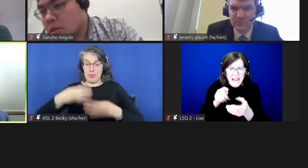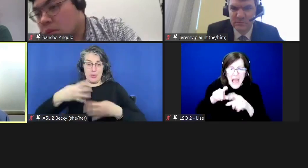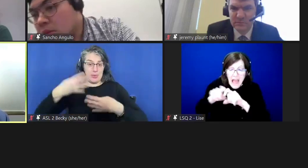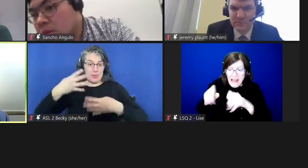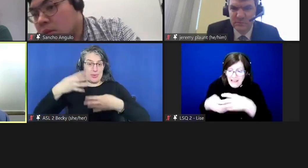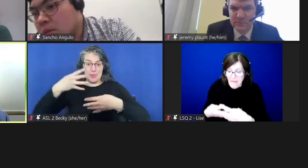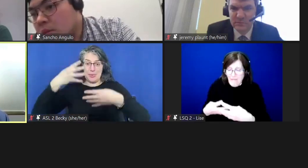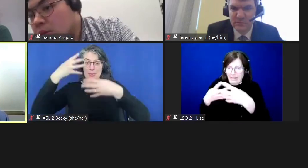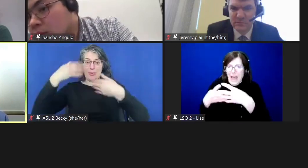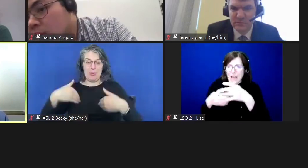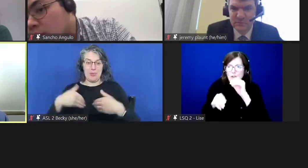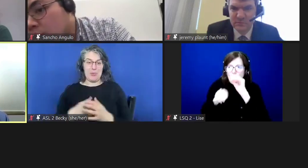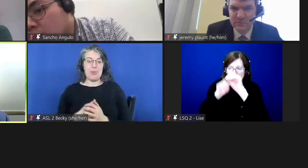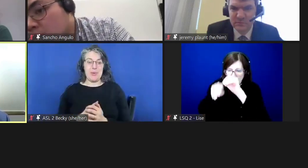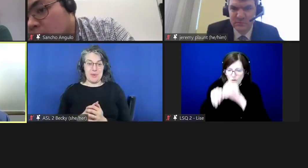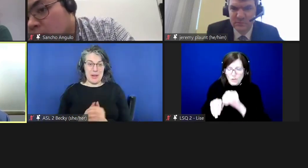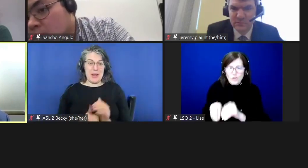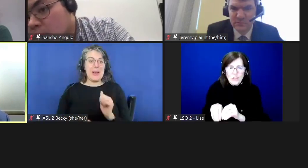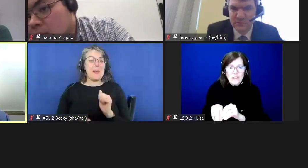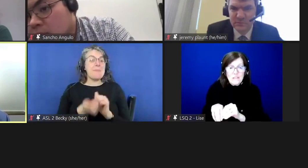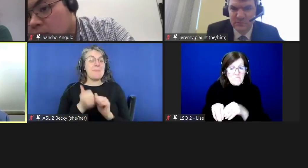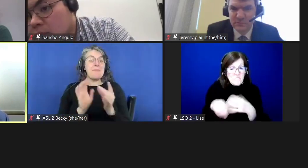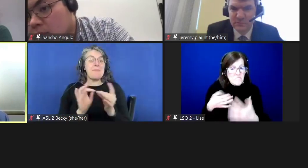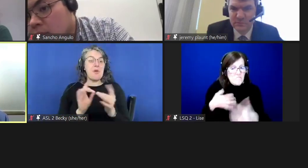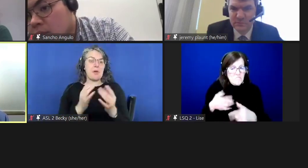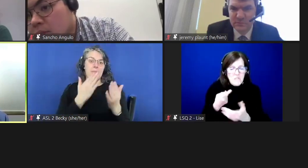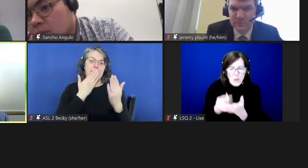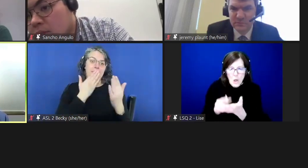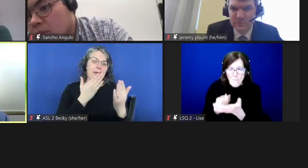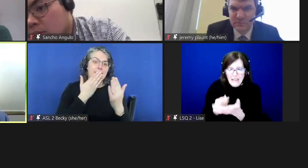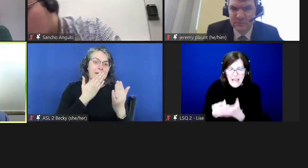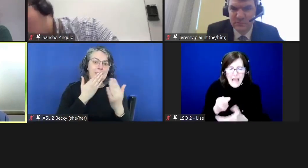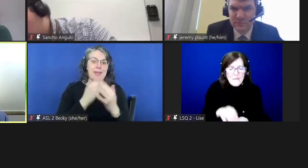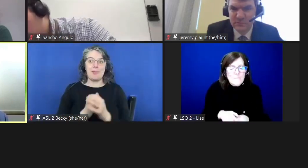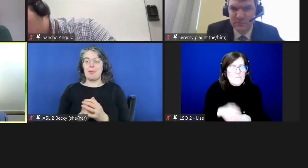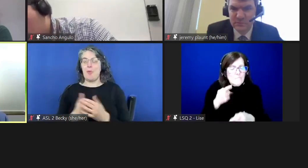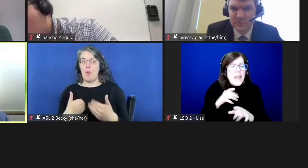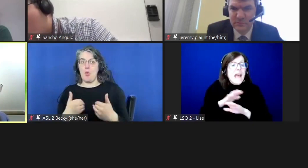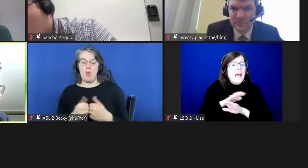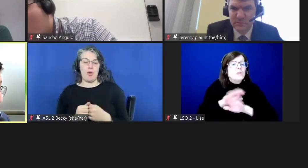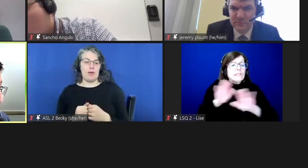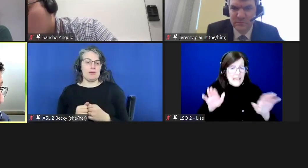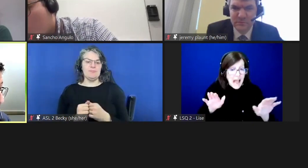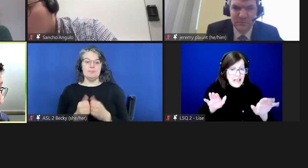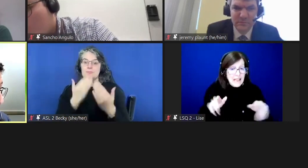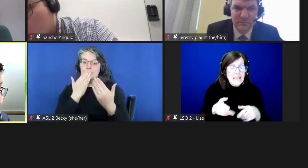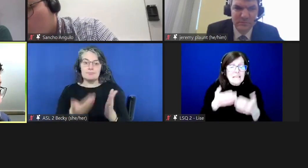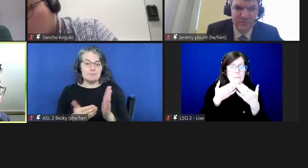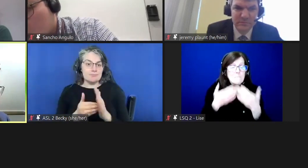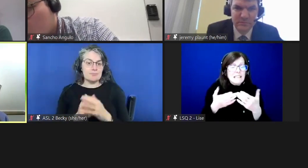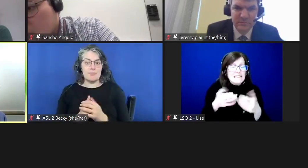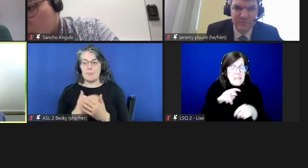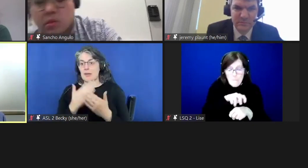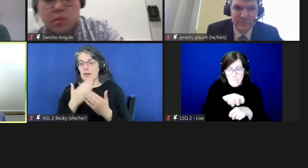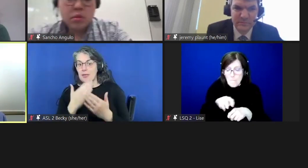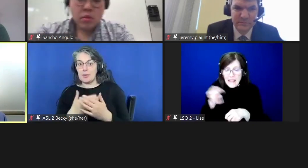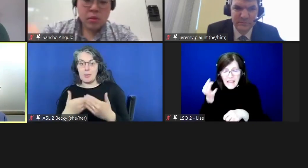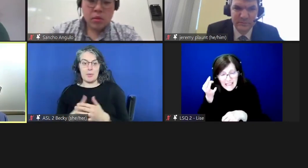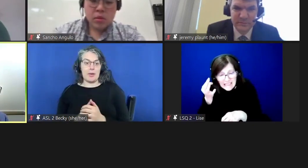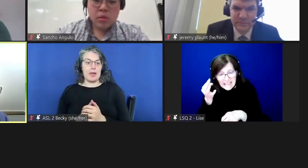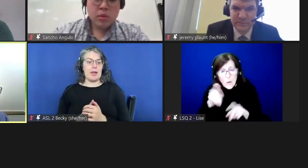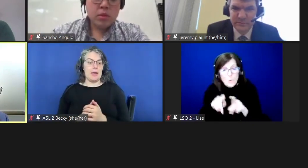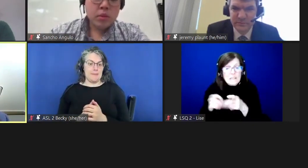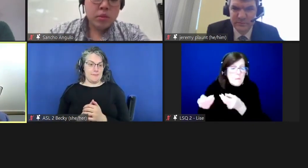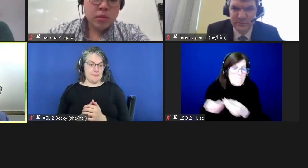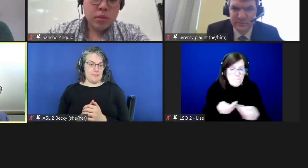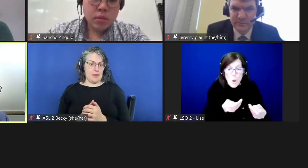clavardage ou de chat. Mais de manière générale, on remercie les panélistes, on remercie les modérateurs. C'est